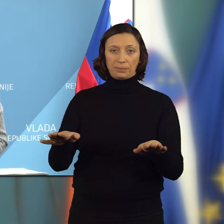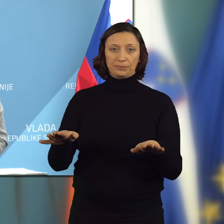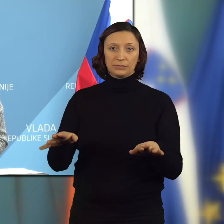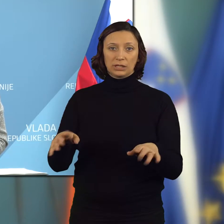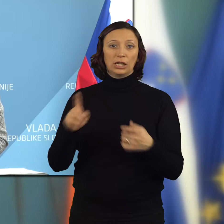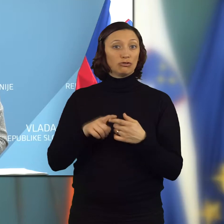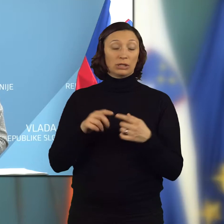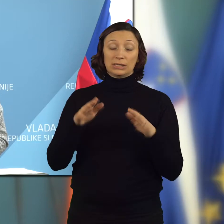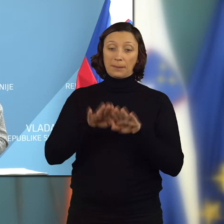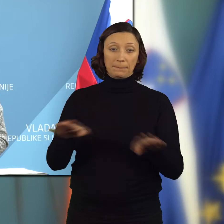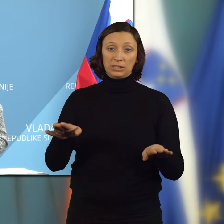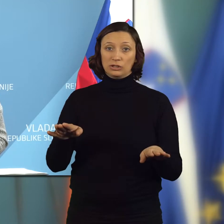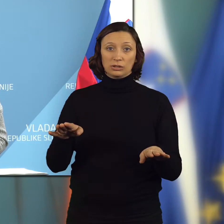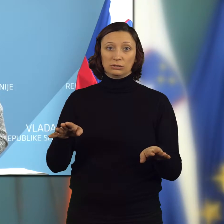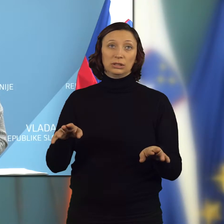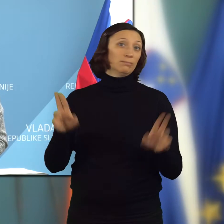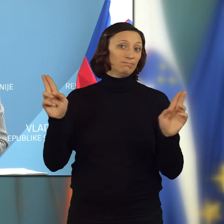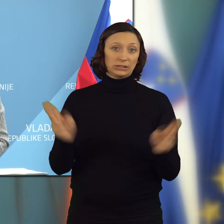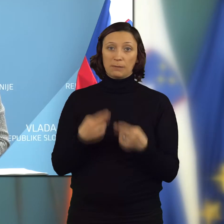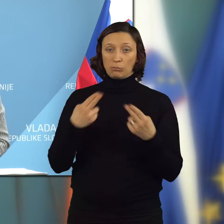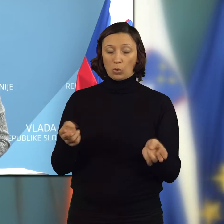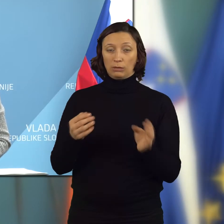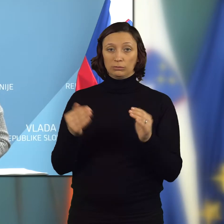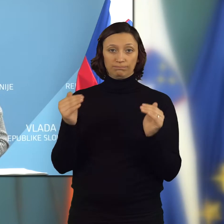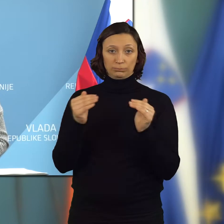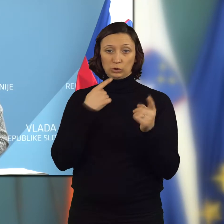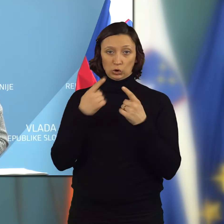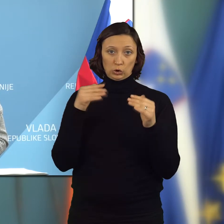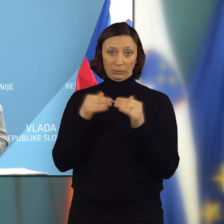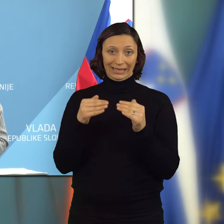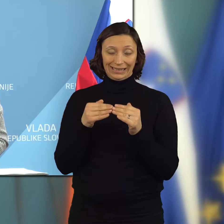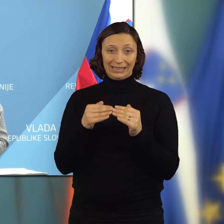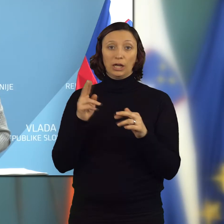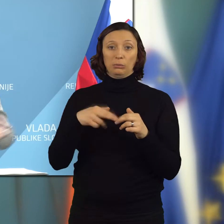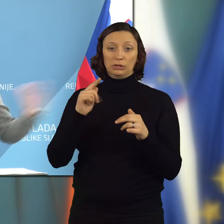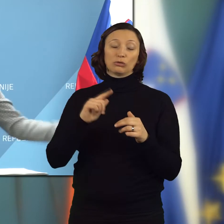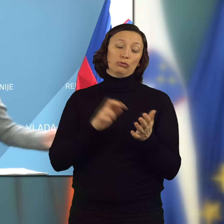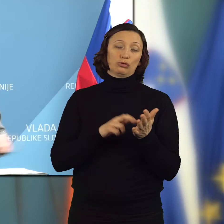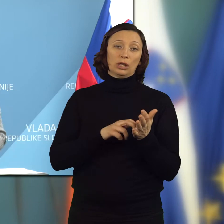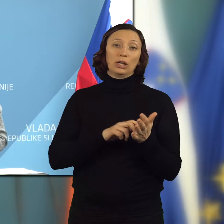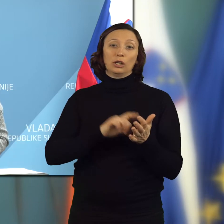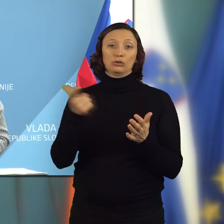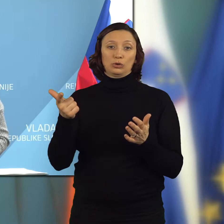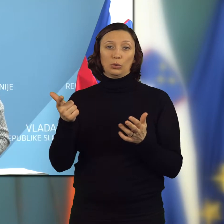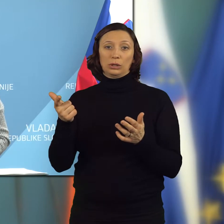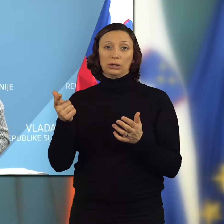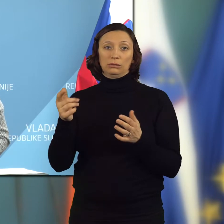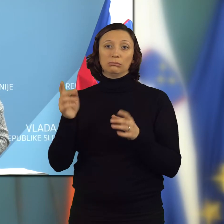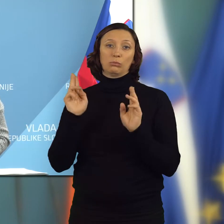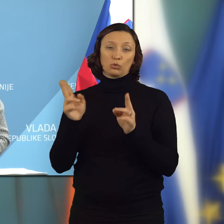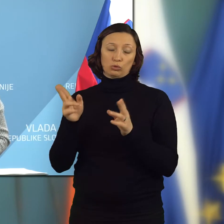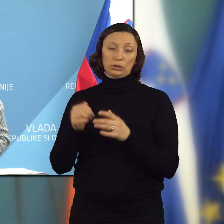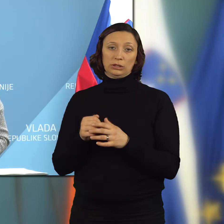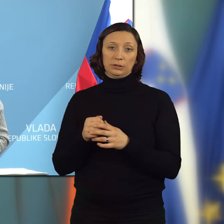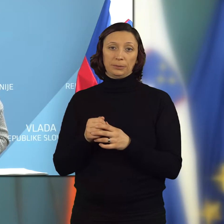mizo, in če se za mizo ni moč dogovoriti, potem so na voljo tudi